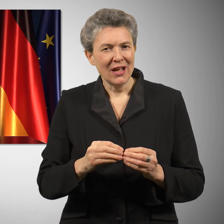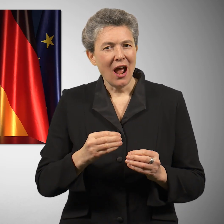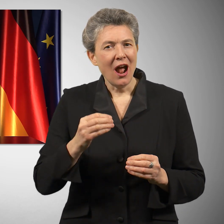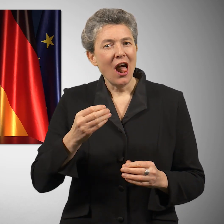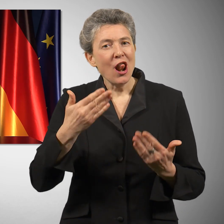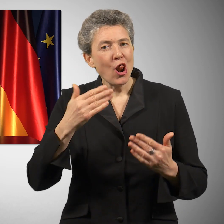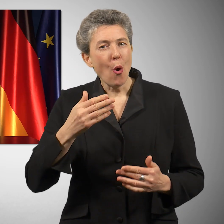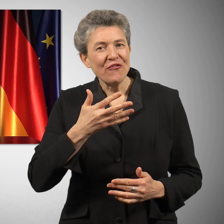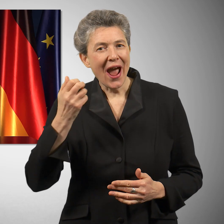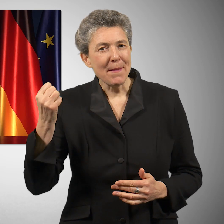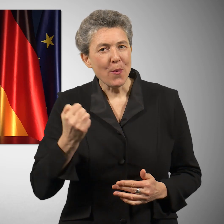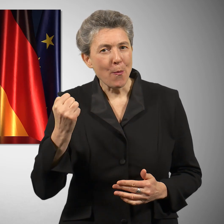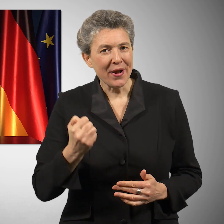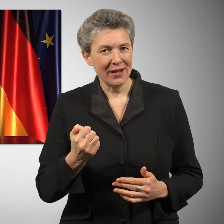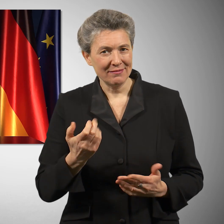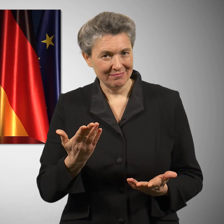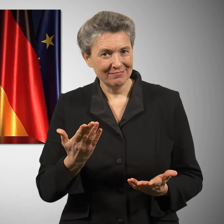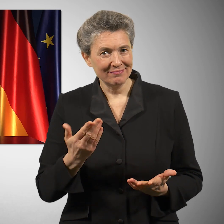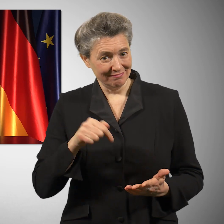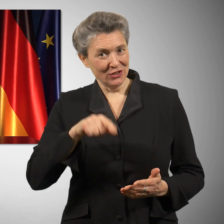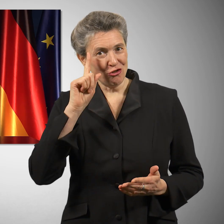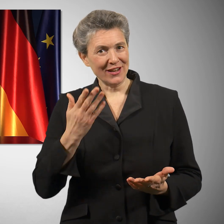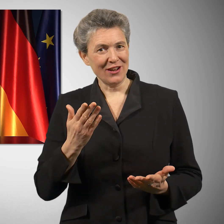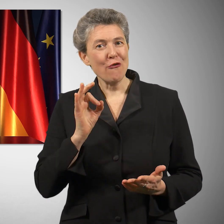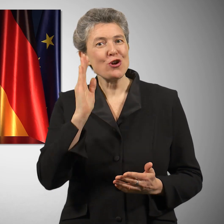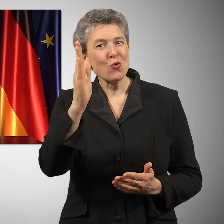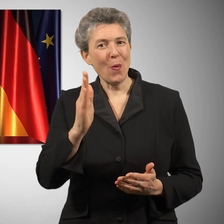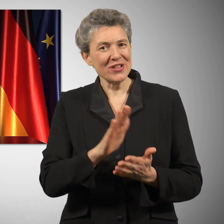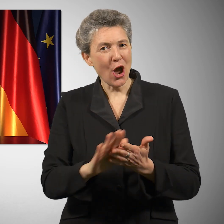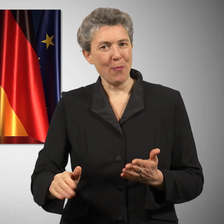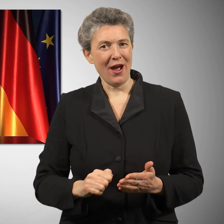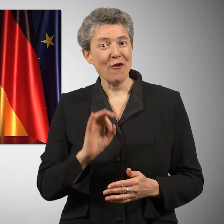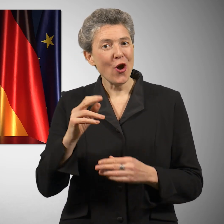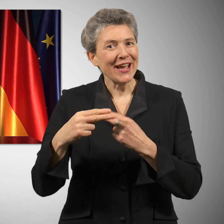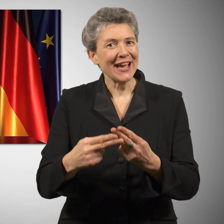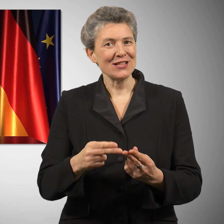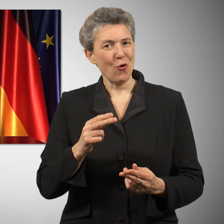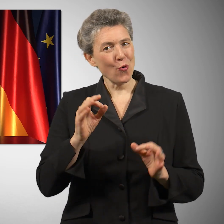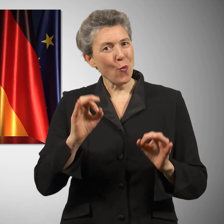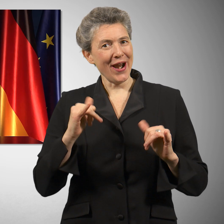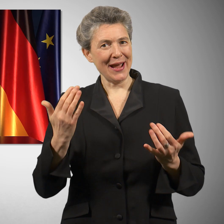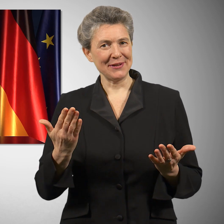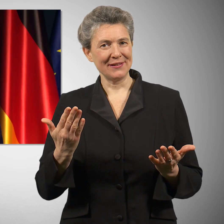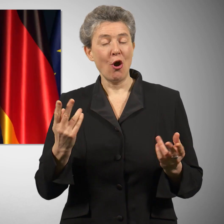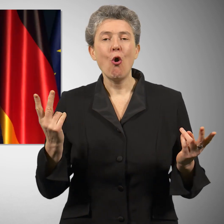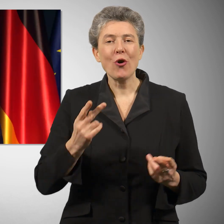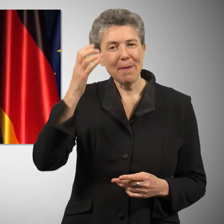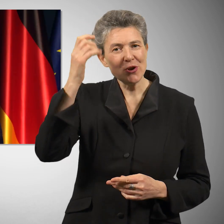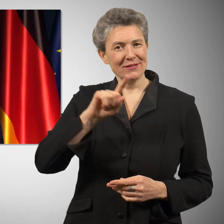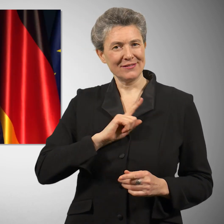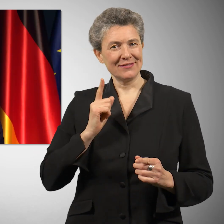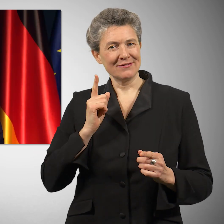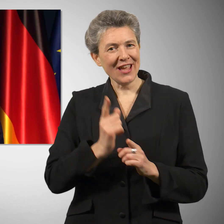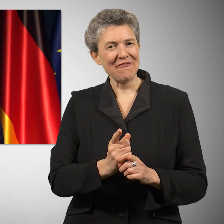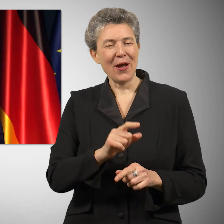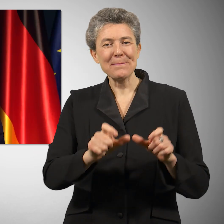hocheffiziente Luftwärmepumpen. Hier bei uns in Deutschland für eine saubere Zukunft für kommende Generationen. Und ich